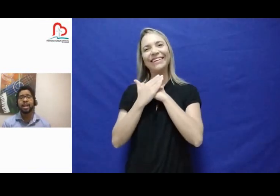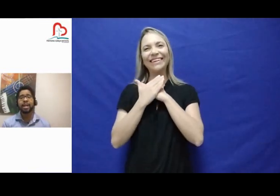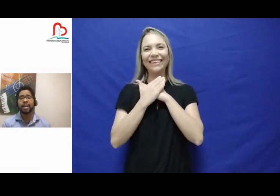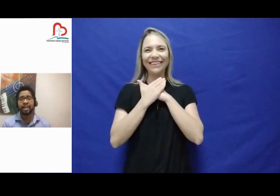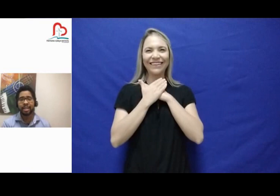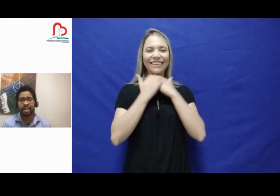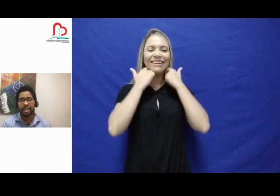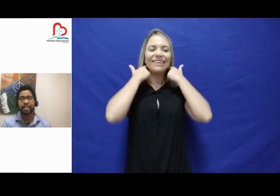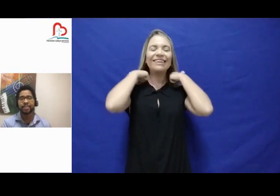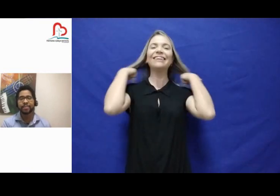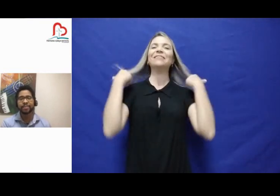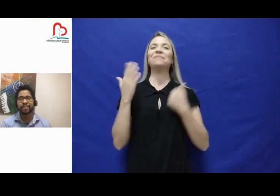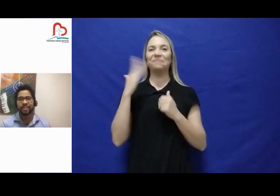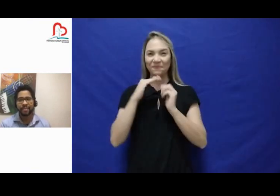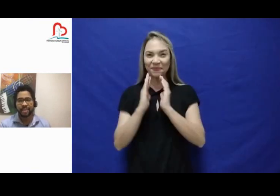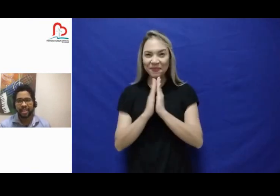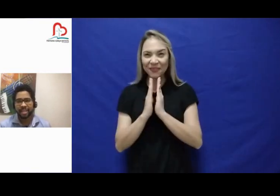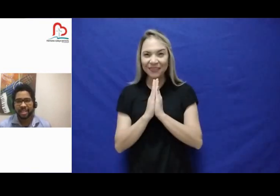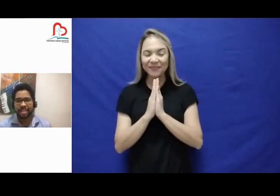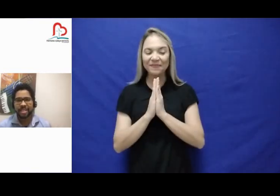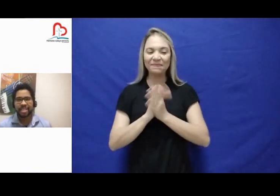susterá.